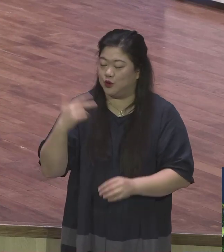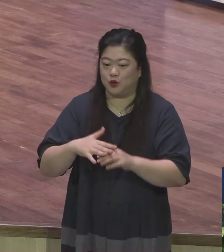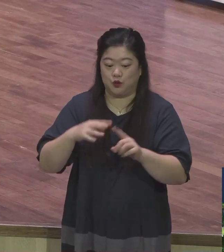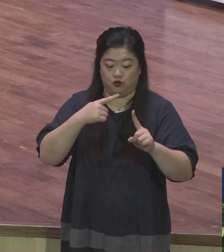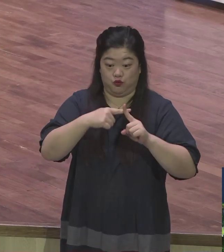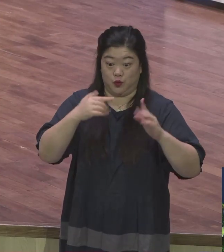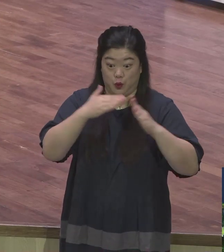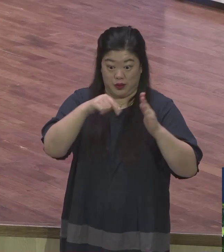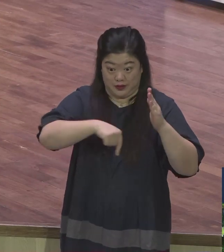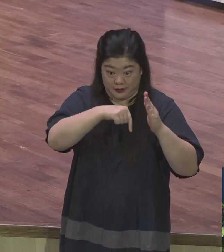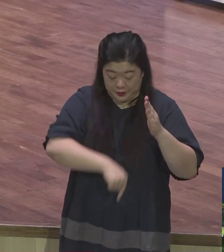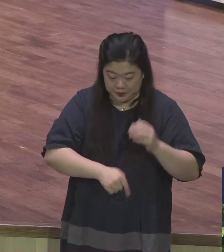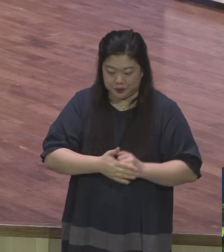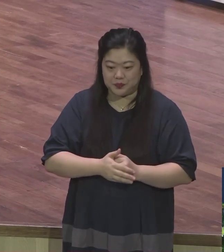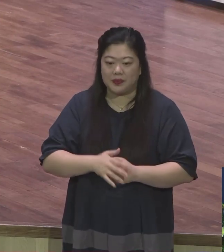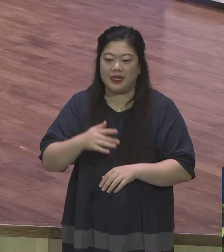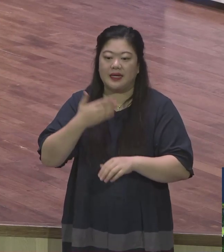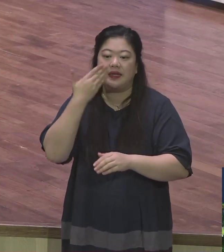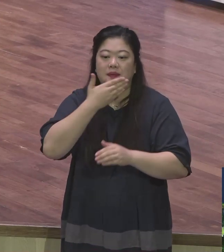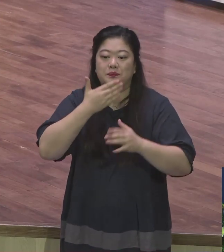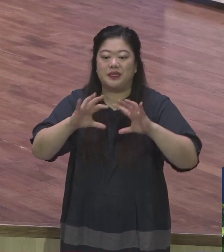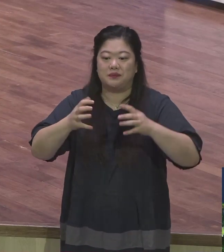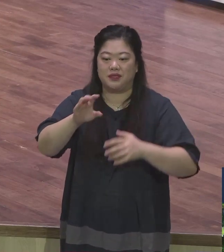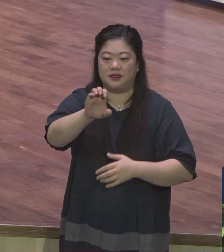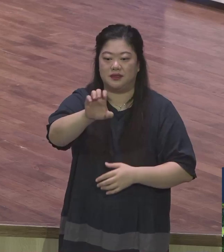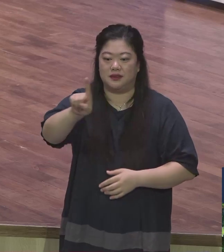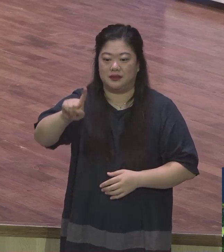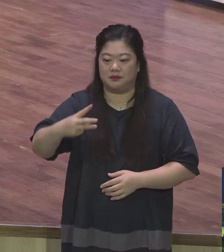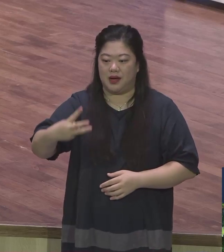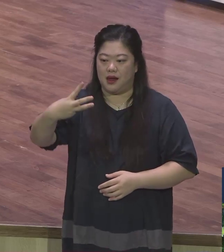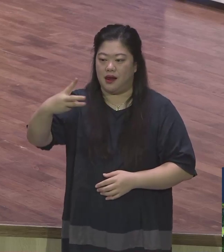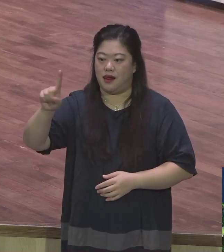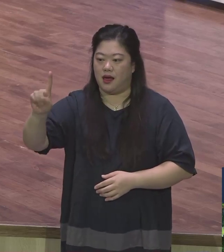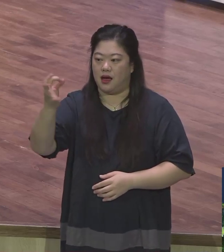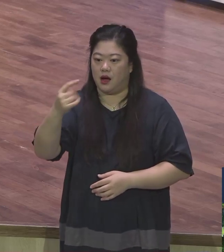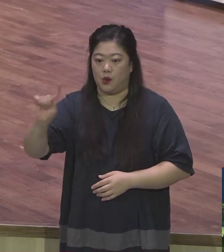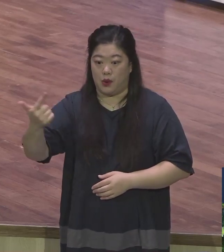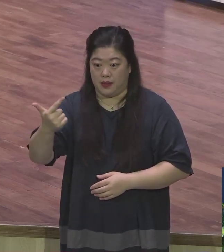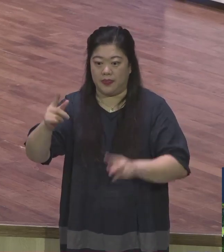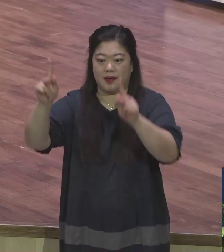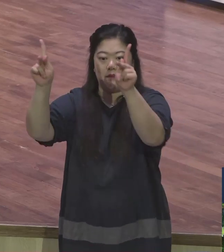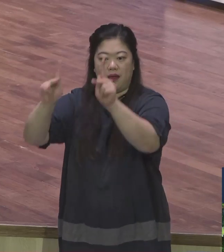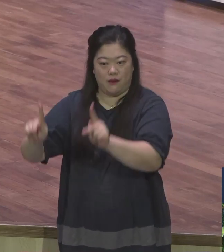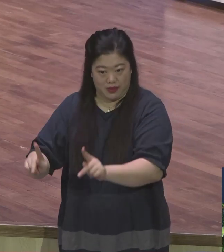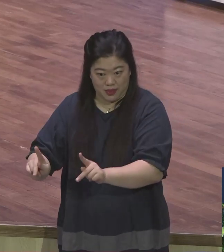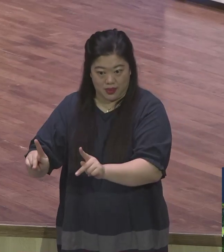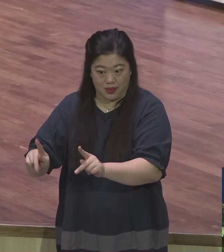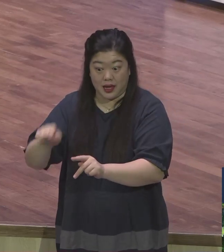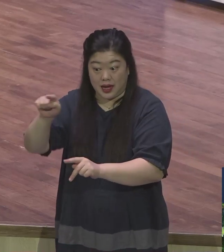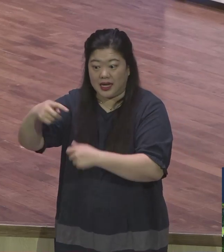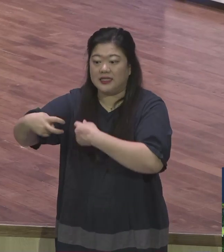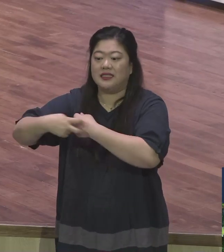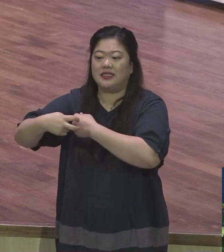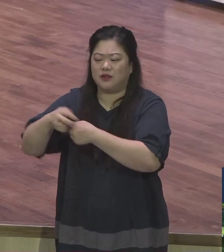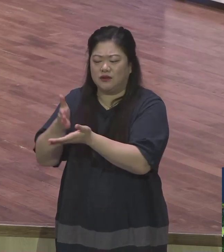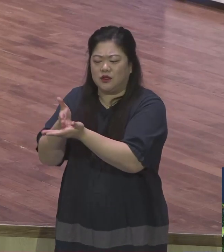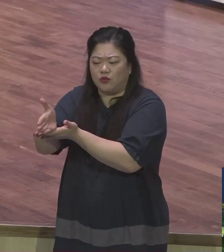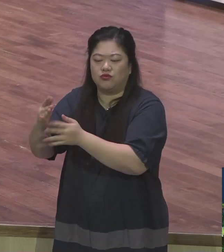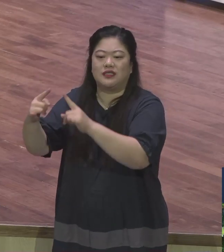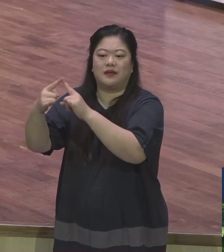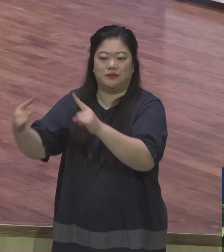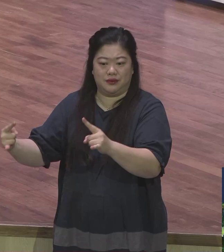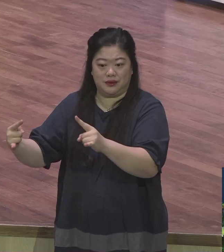주간에 필리핀 팔라완의 어로 캠프와 또 그곳에 교회를